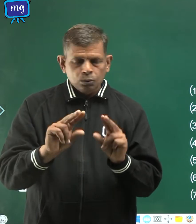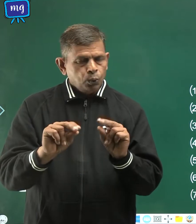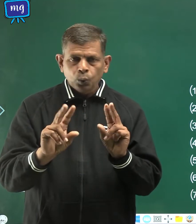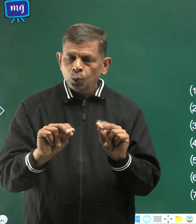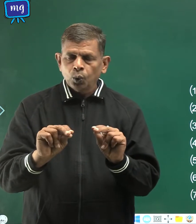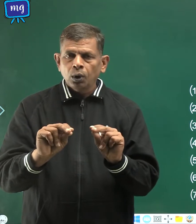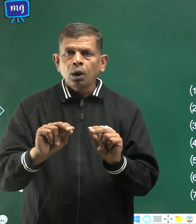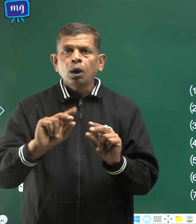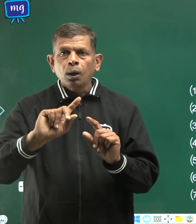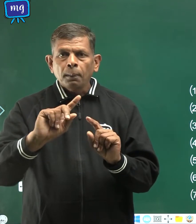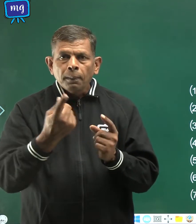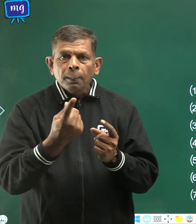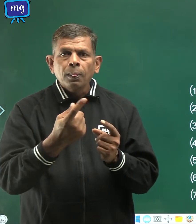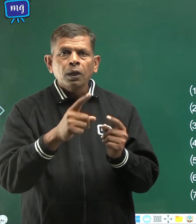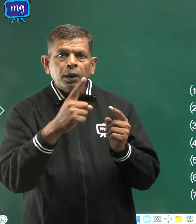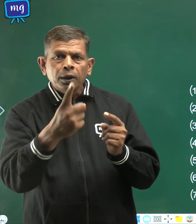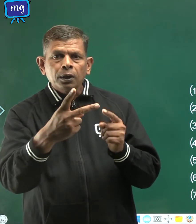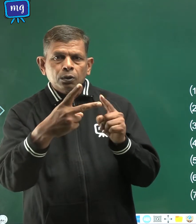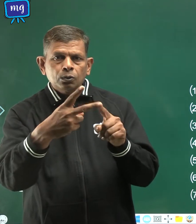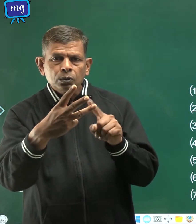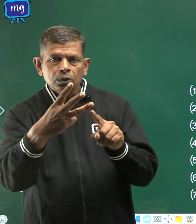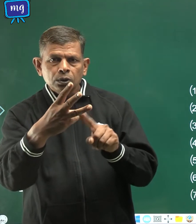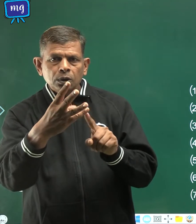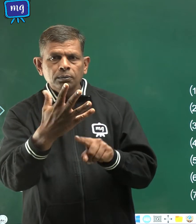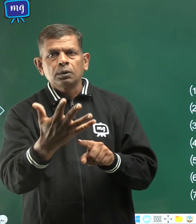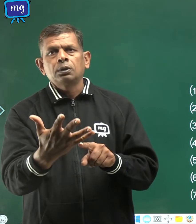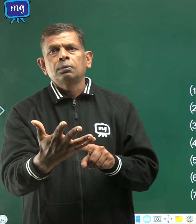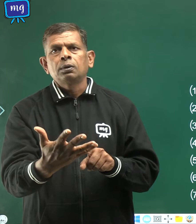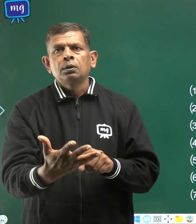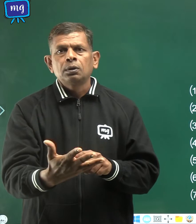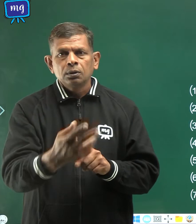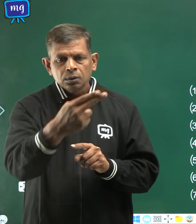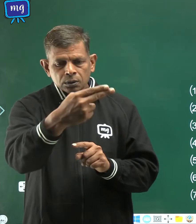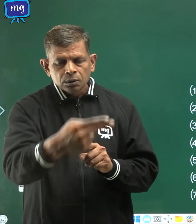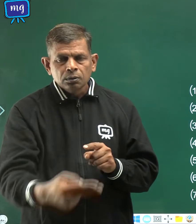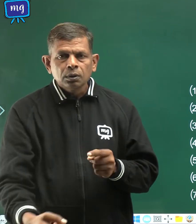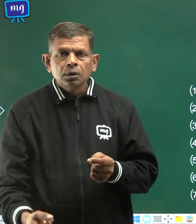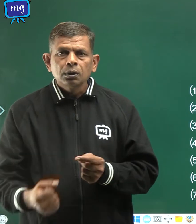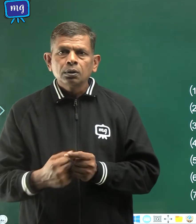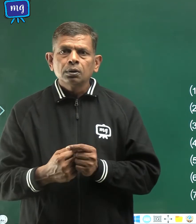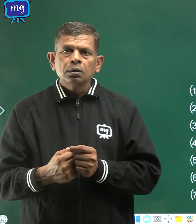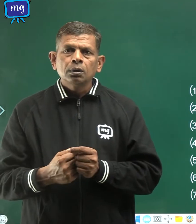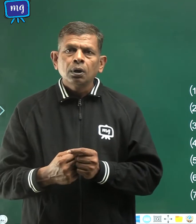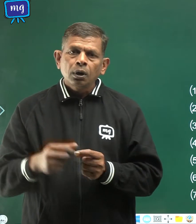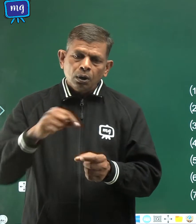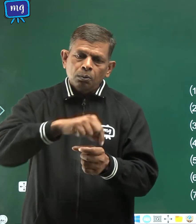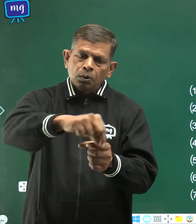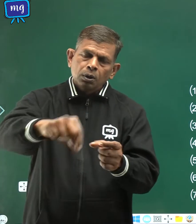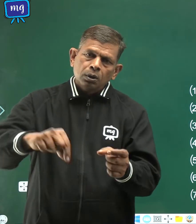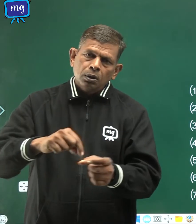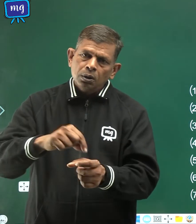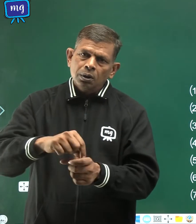नहीं, फसलों को इसी क्रम में बोया जाता